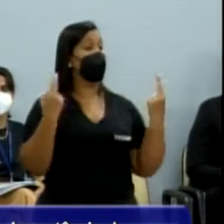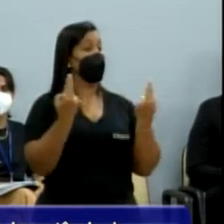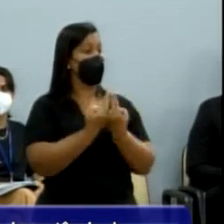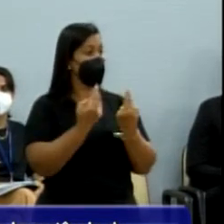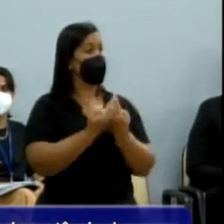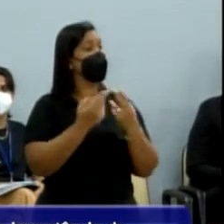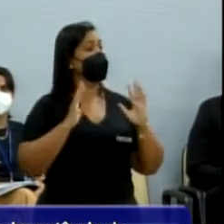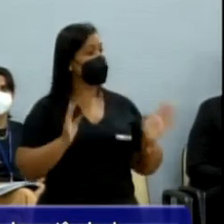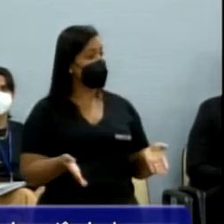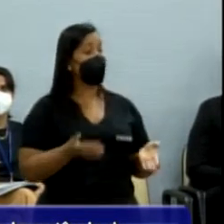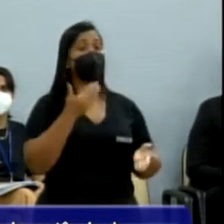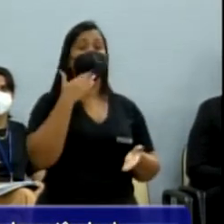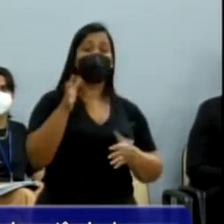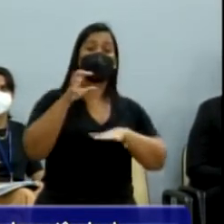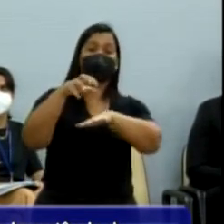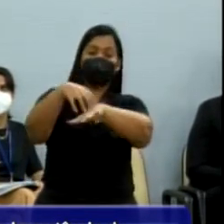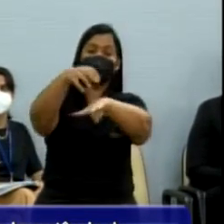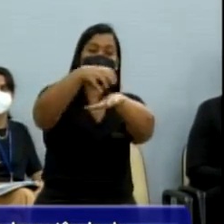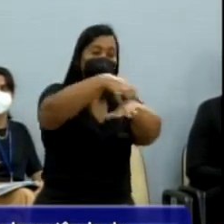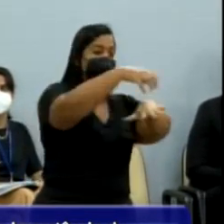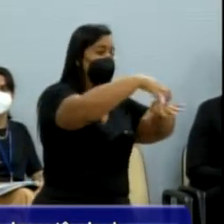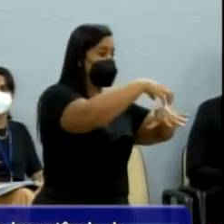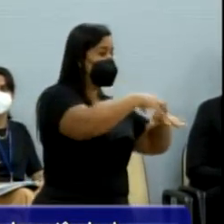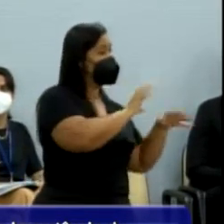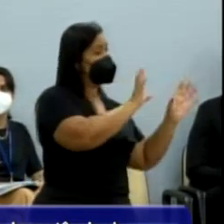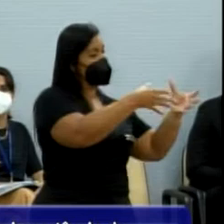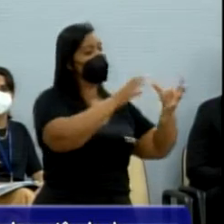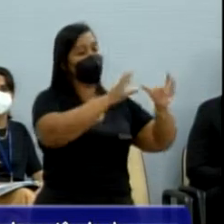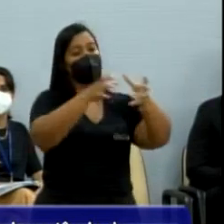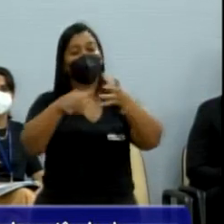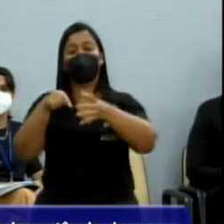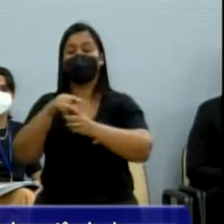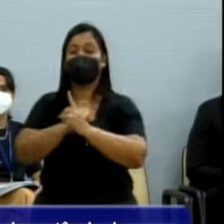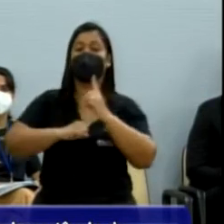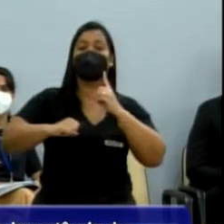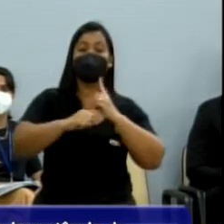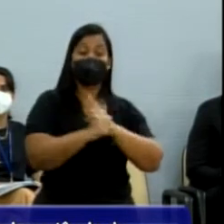tenho pedido de setores da sociedade que querem